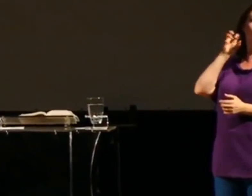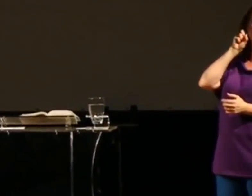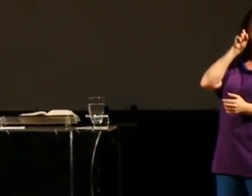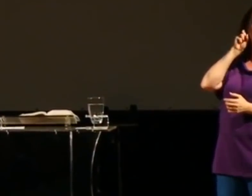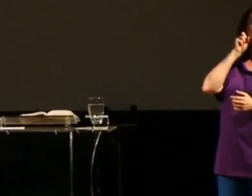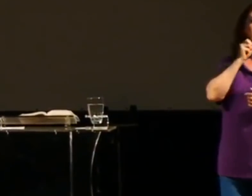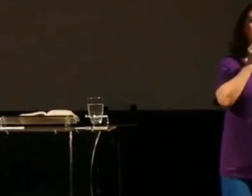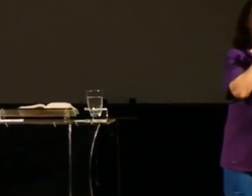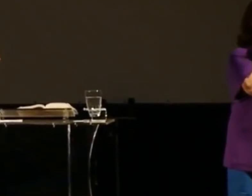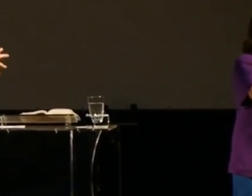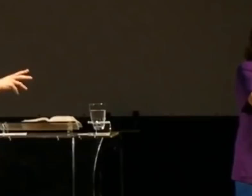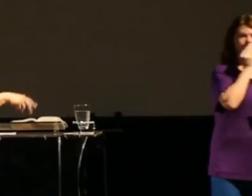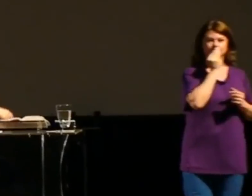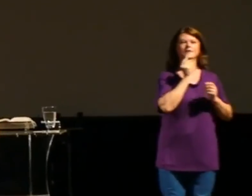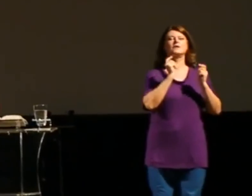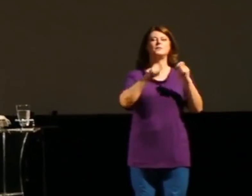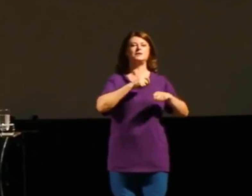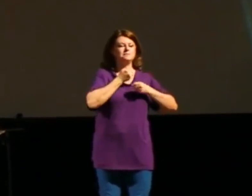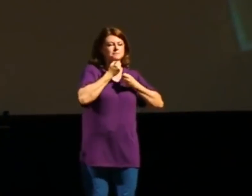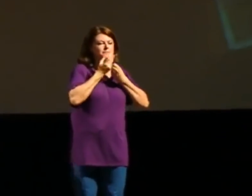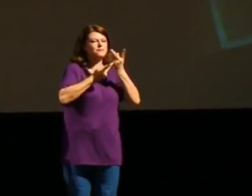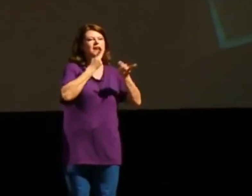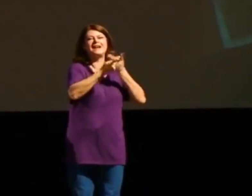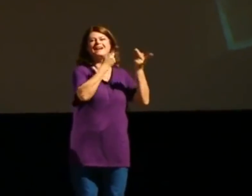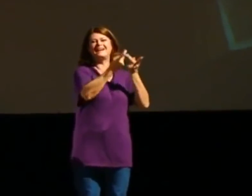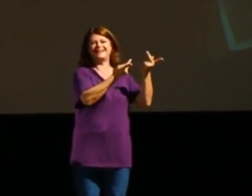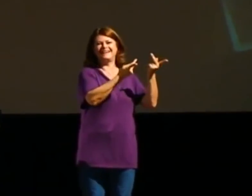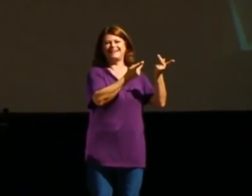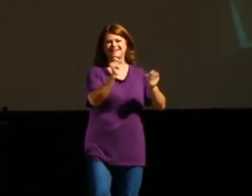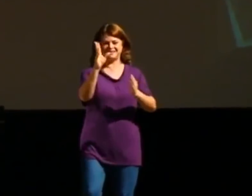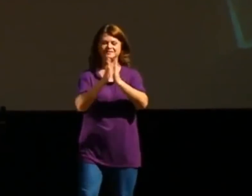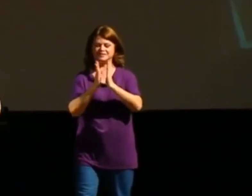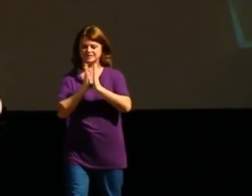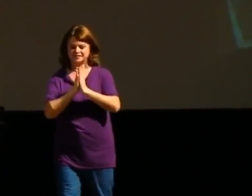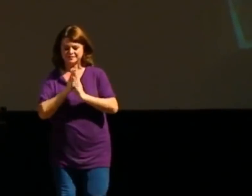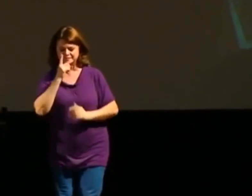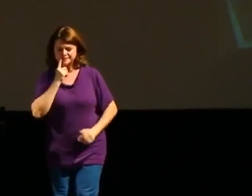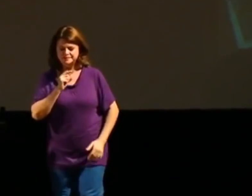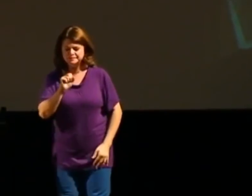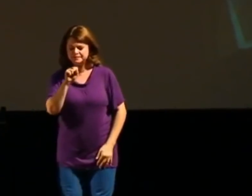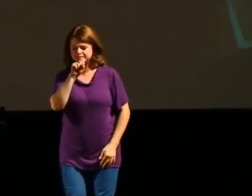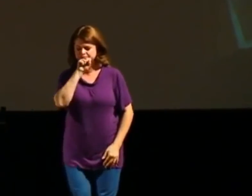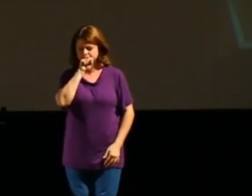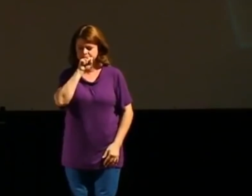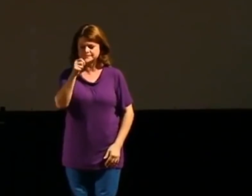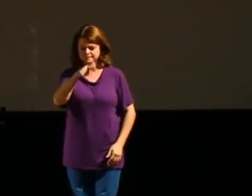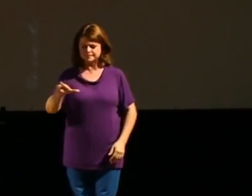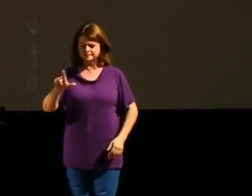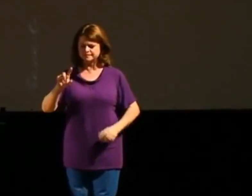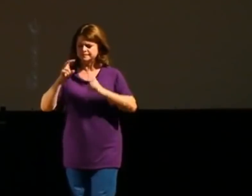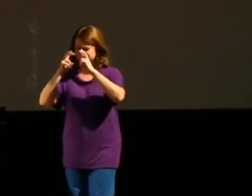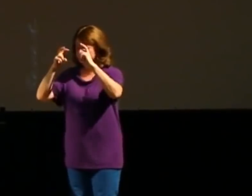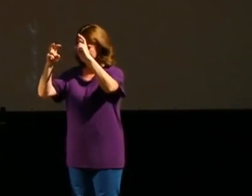mudo, ou o surdo ouvir e o mudo falar. Pronto, é isso. Vamos orar. Pai, mais uma vez nós invocamos o